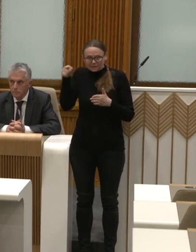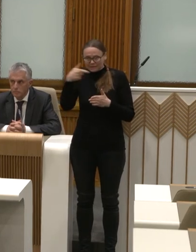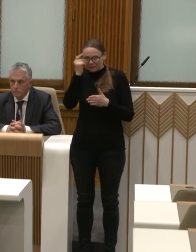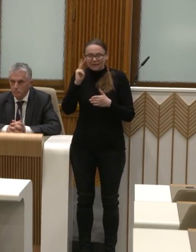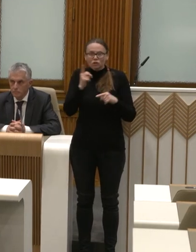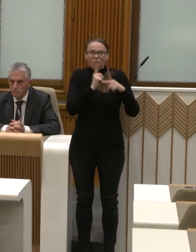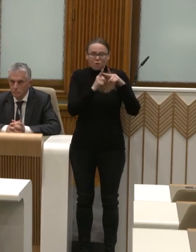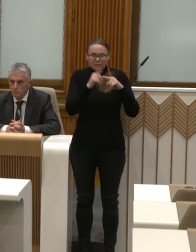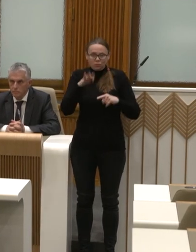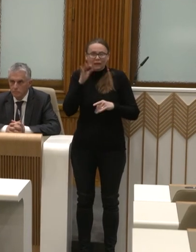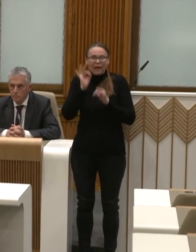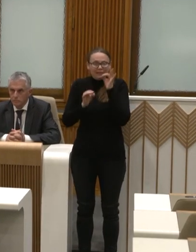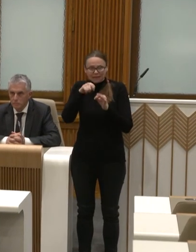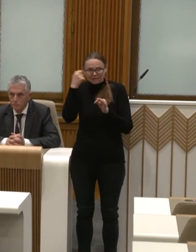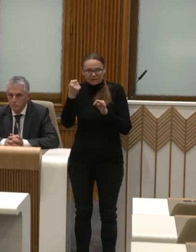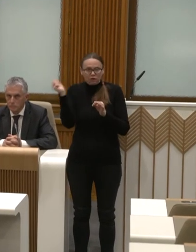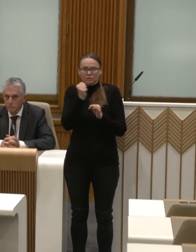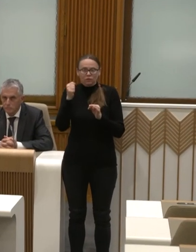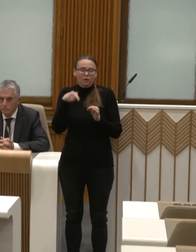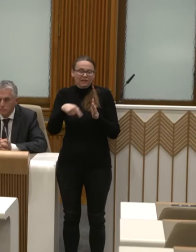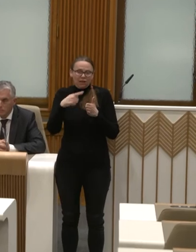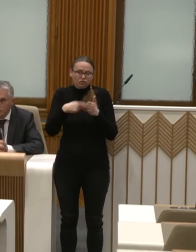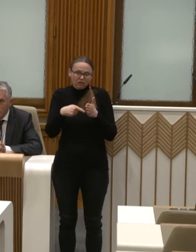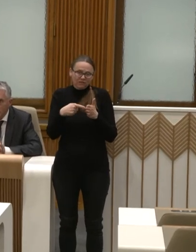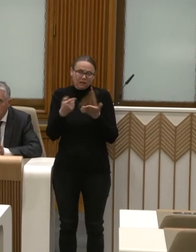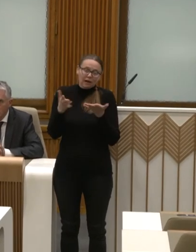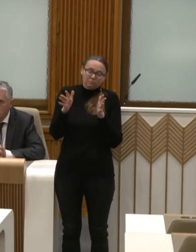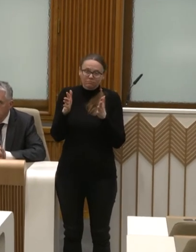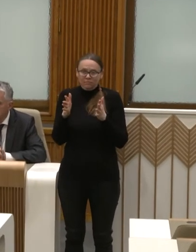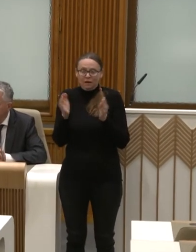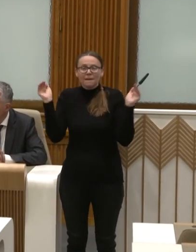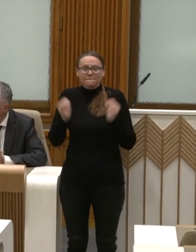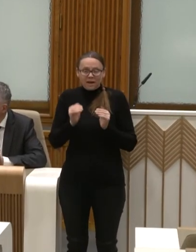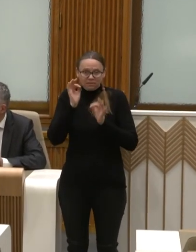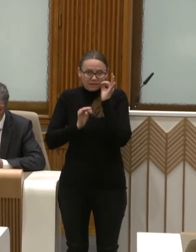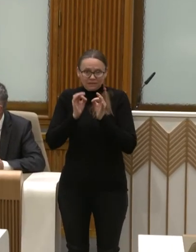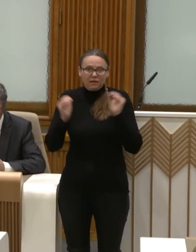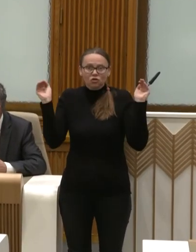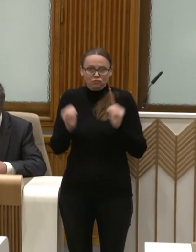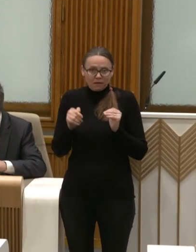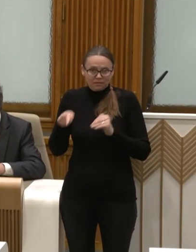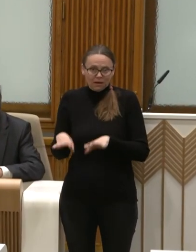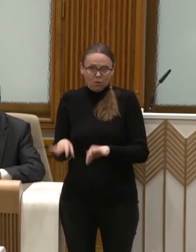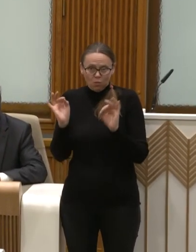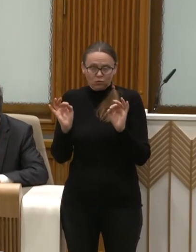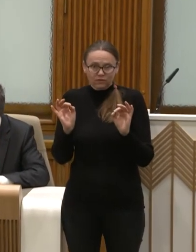na testiranju, ker je pač ta številka relativna. Manj testiraš, manj tega ugotoviš,